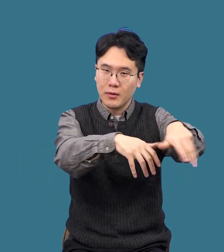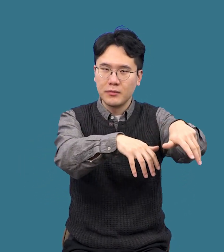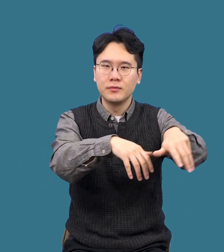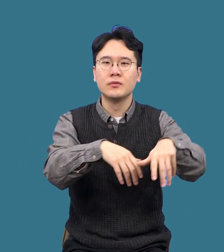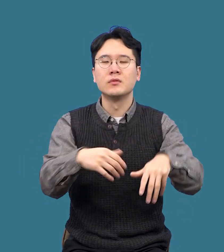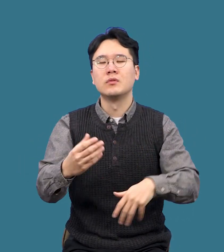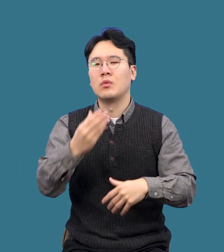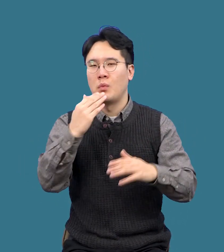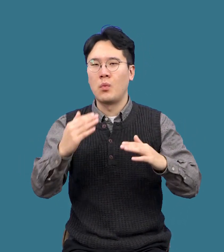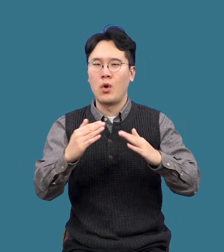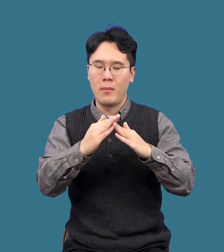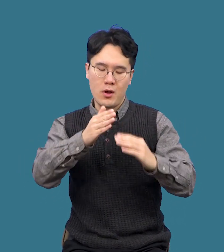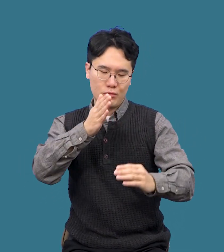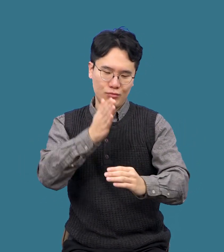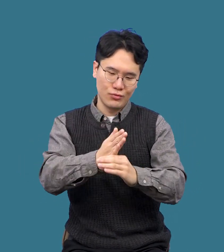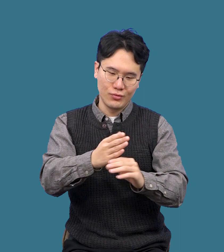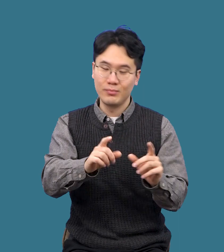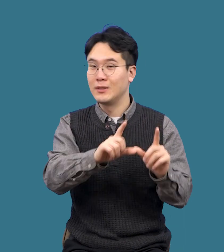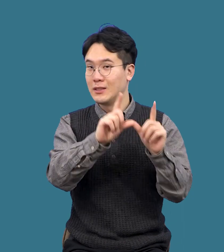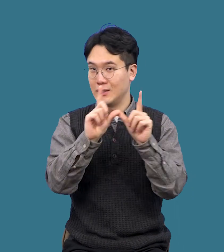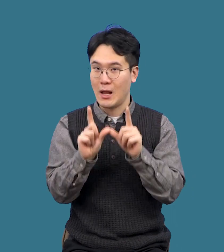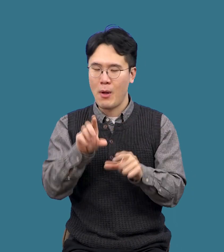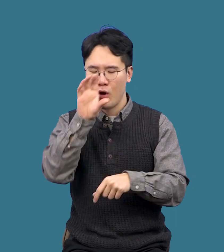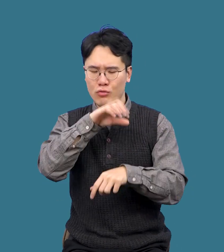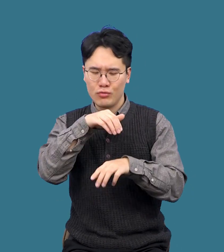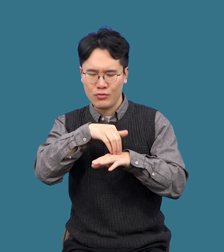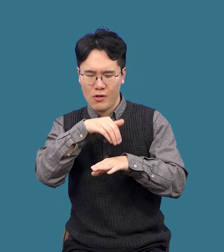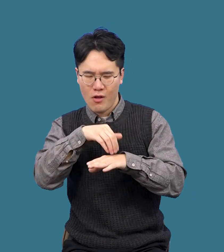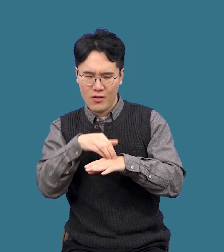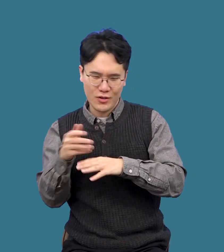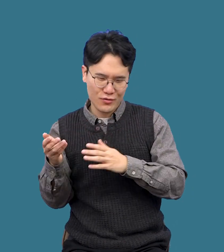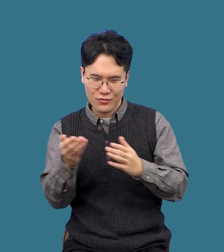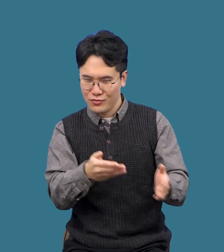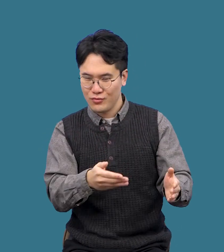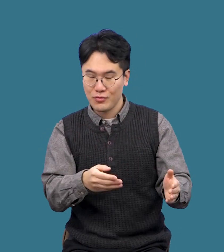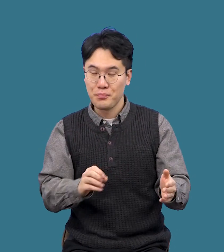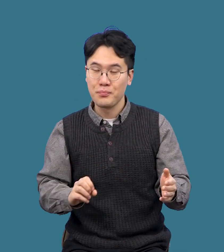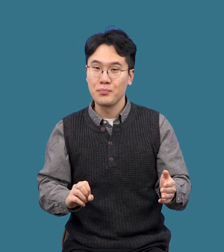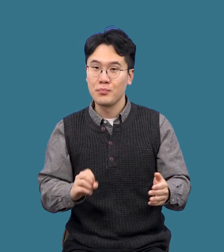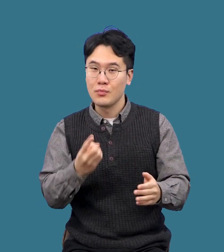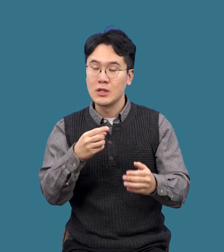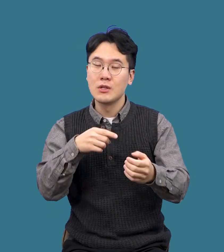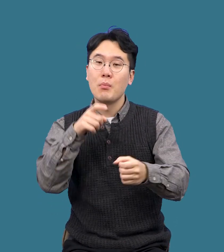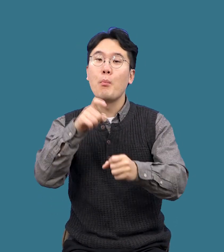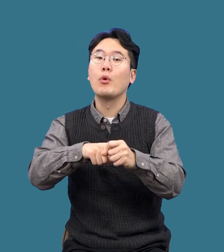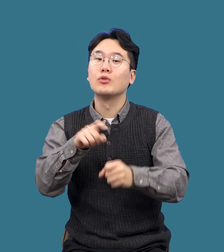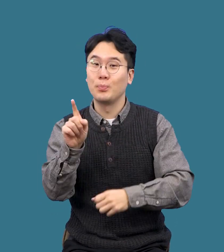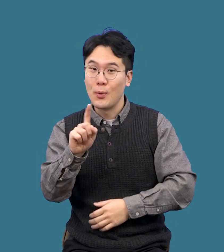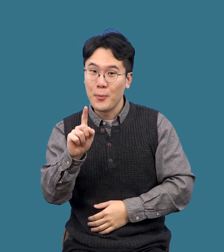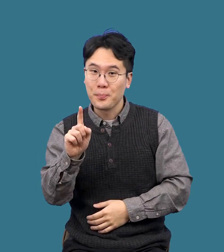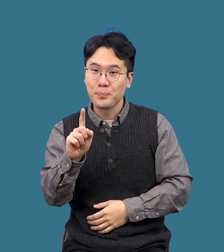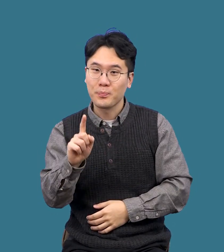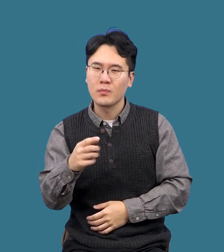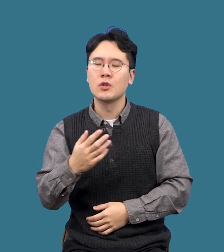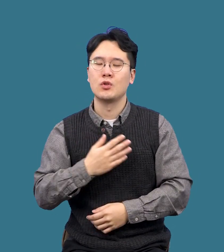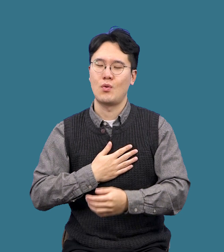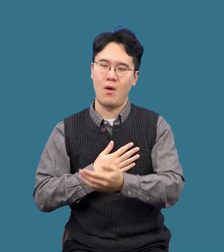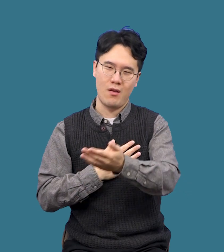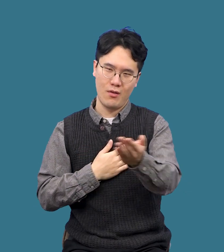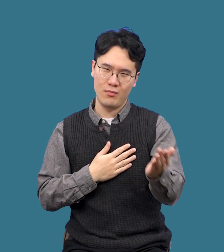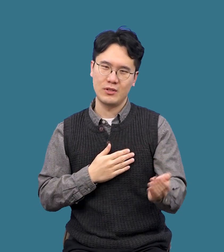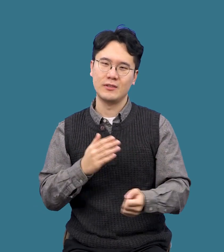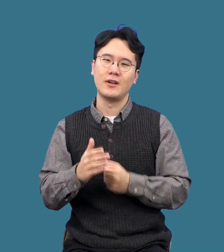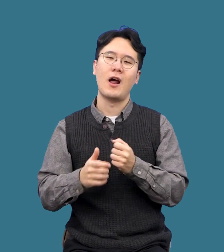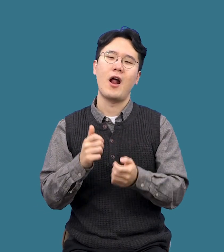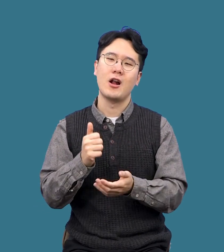훈련하신 하나님의 의도는 무엇일까요? 저와 여러분이 하나님 중심의 삶을 살